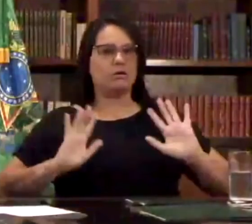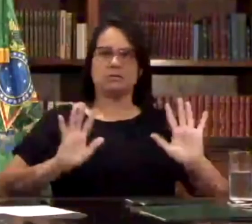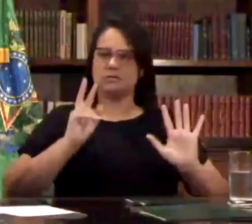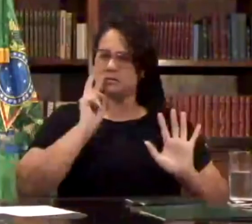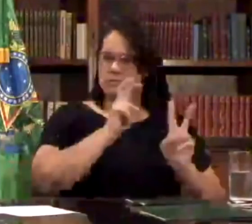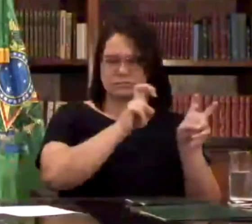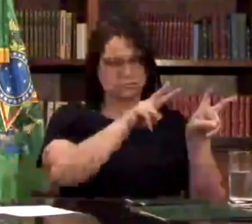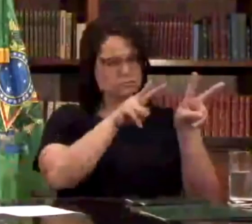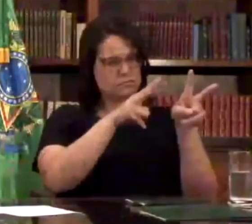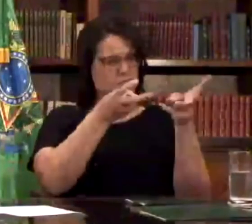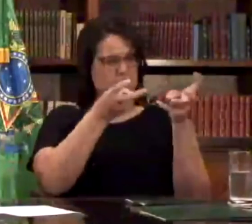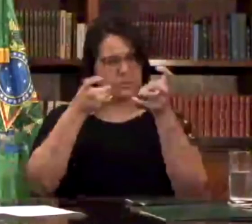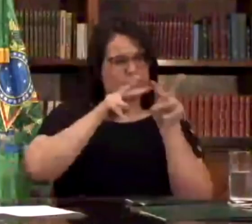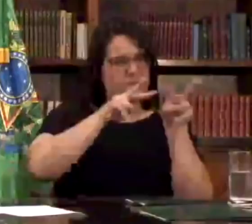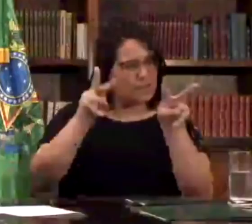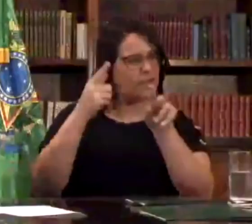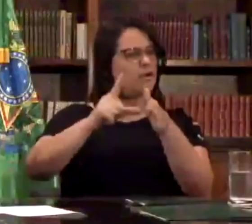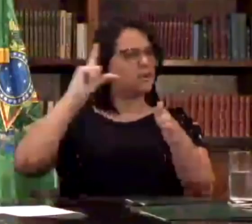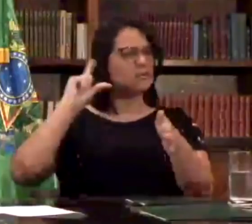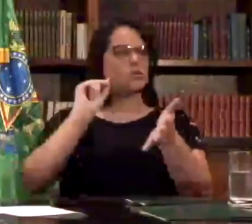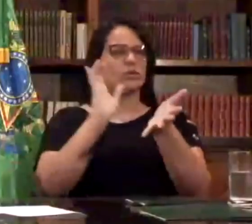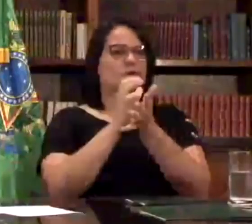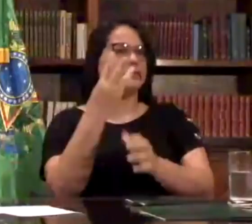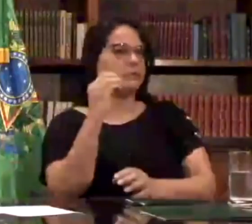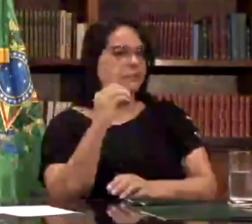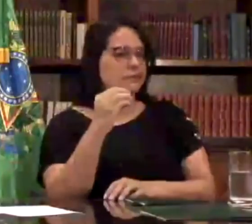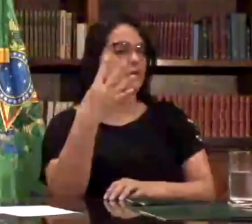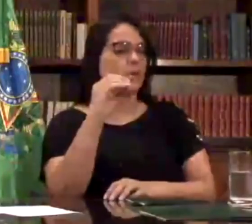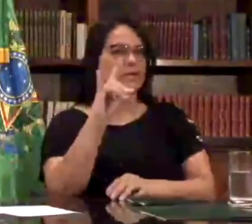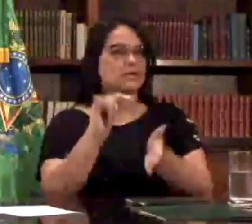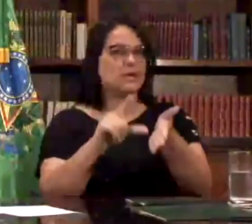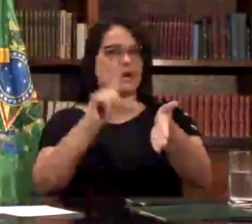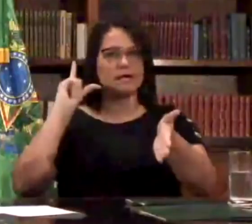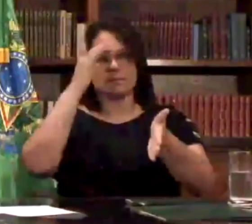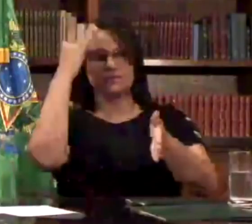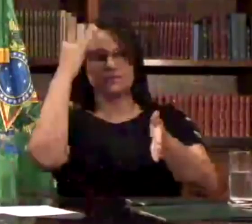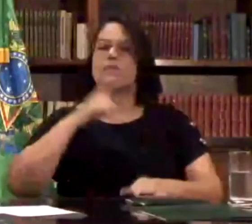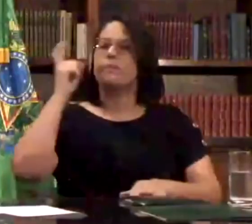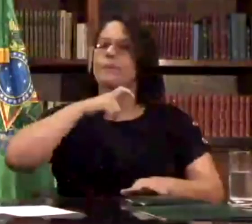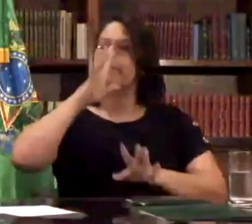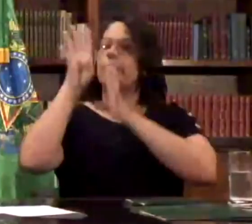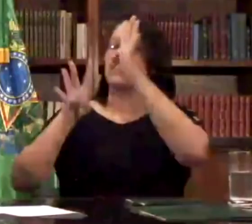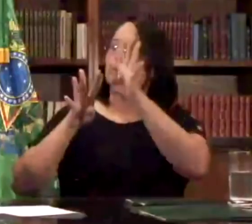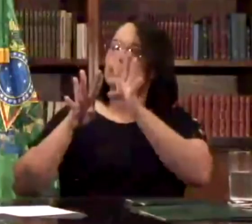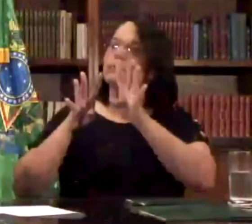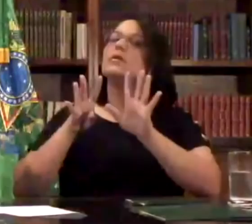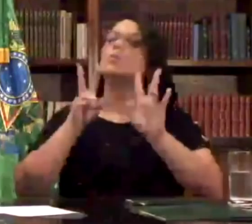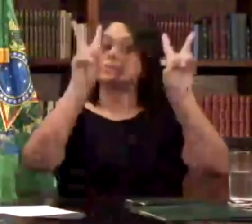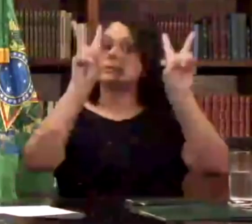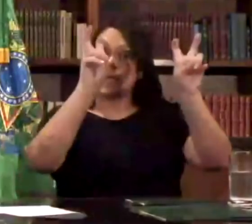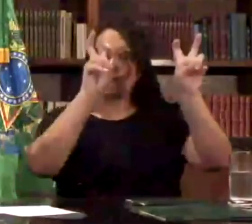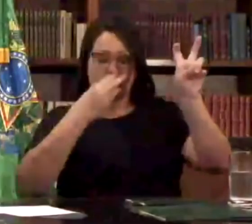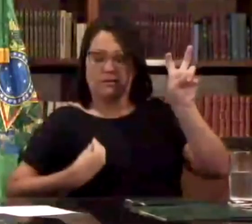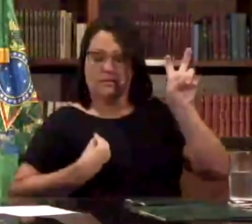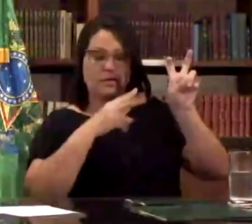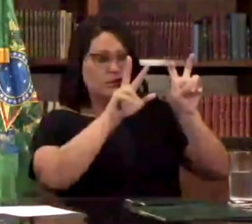nós presenciamos nos últimos 30, 40 dias. Nós temos que buscar solução, porque a questão da vida não